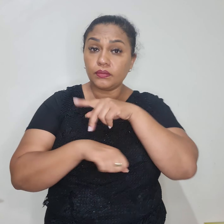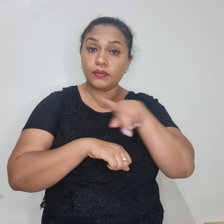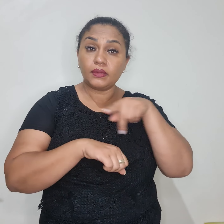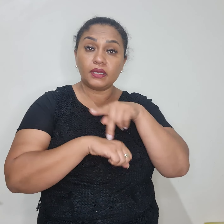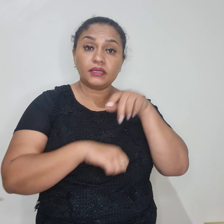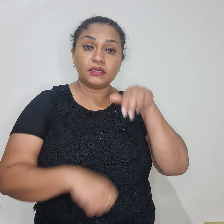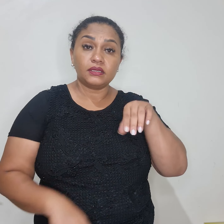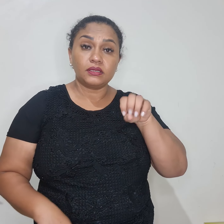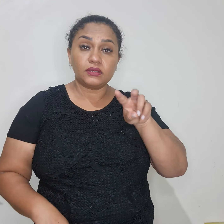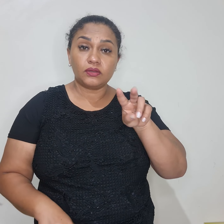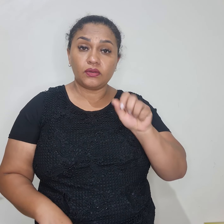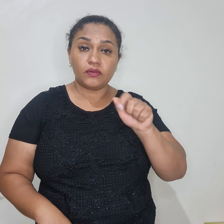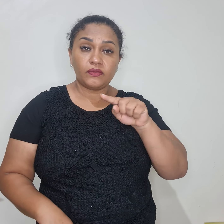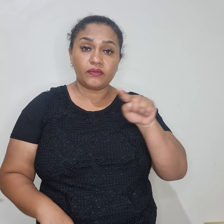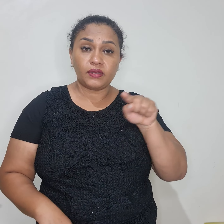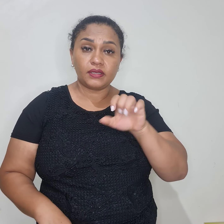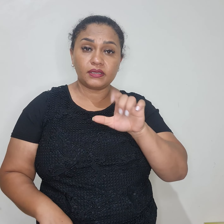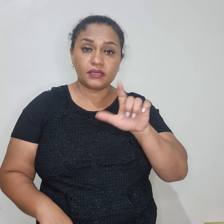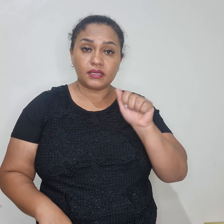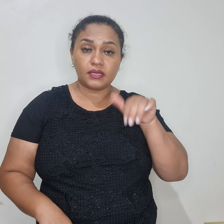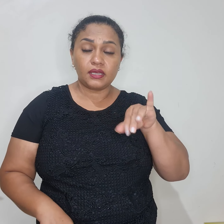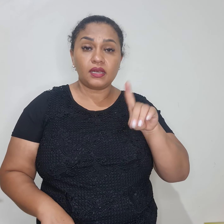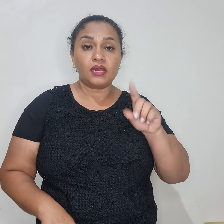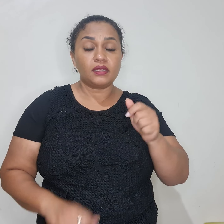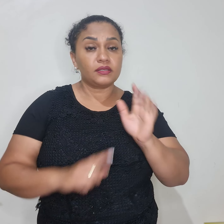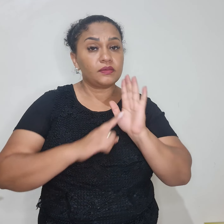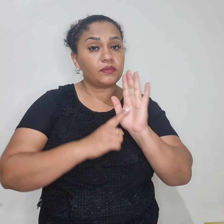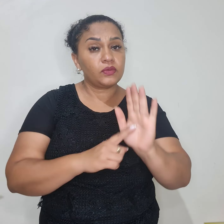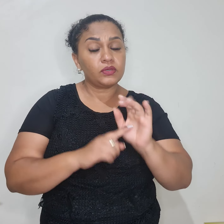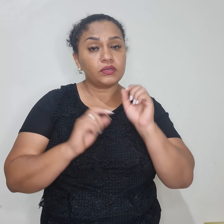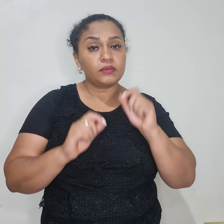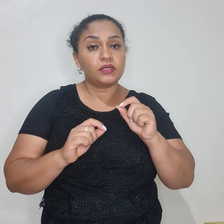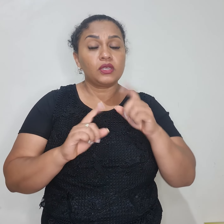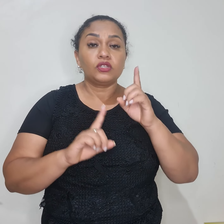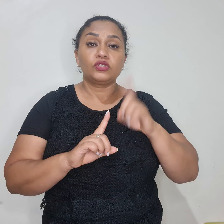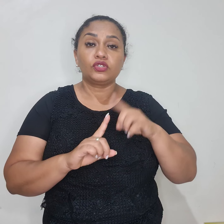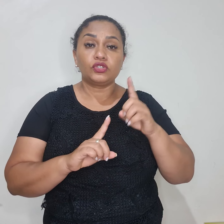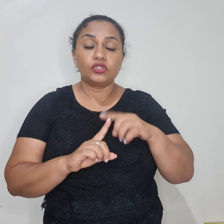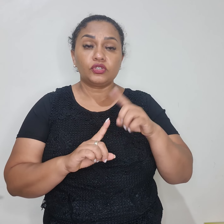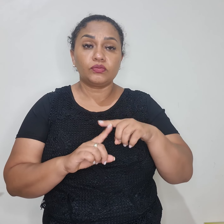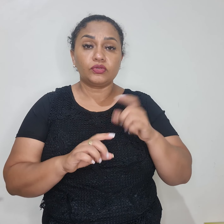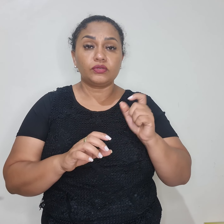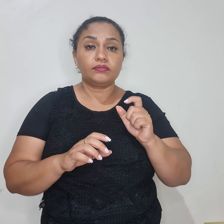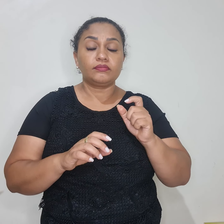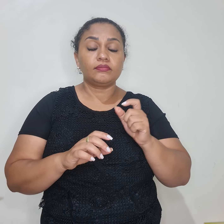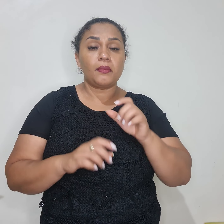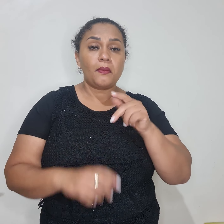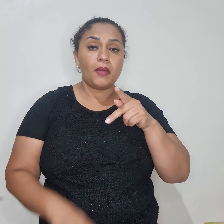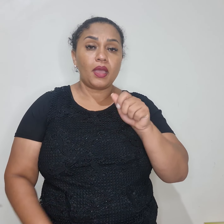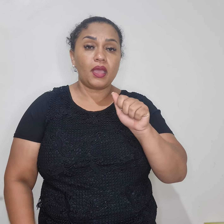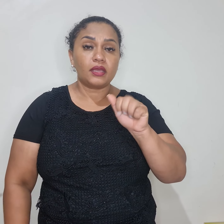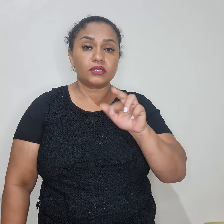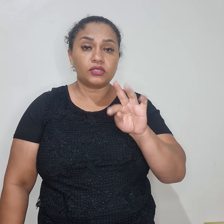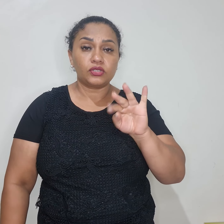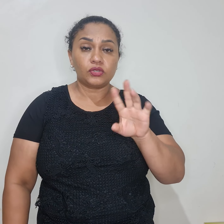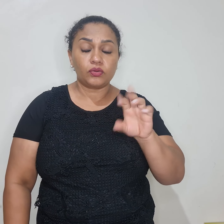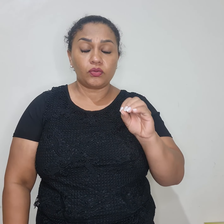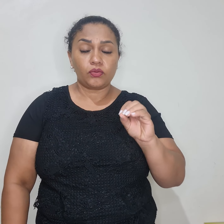experimento utilizando as partículas do polônio, que é um elemento radioativo. Ao disparar esse feixe